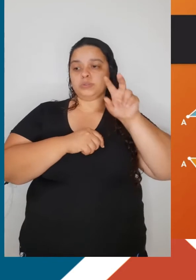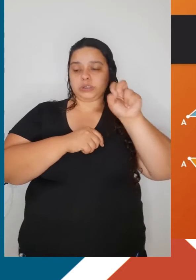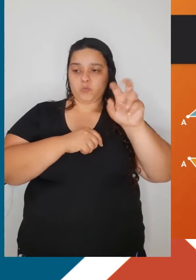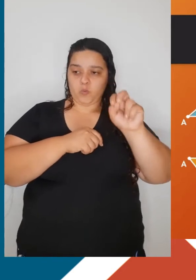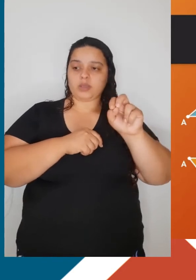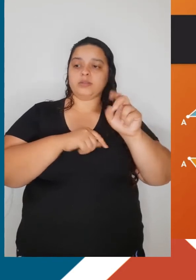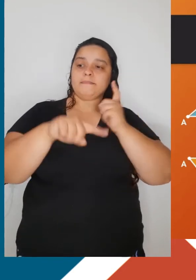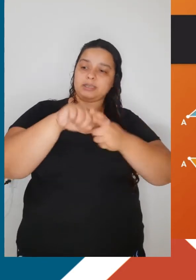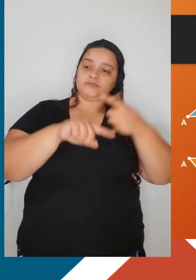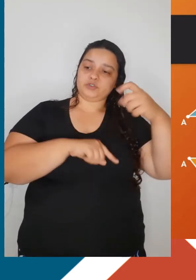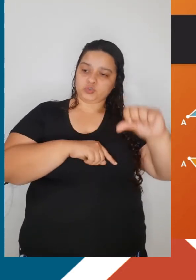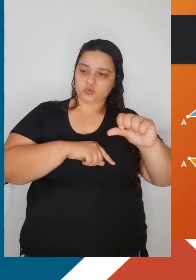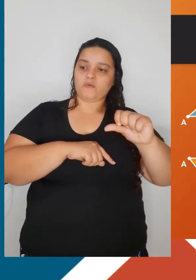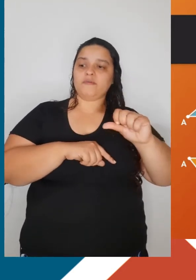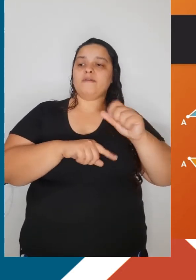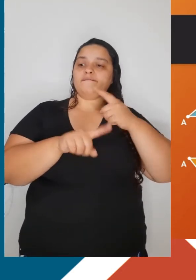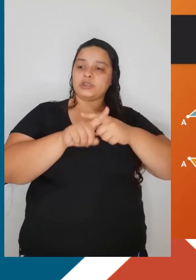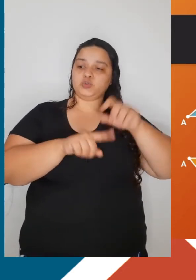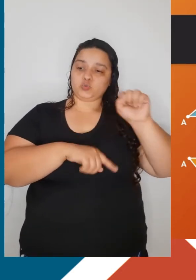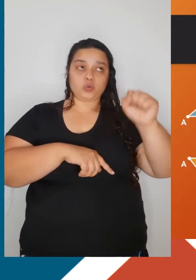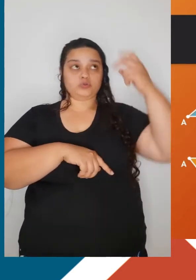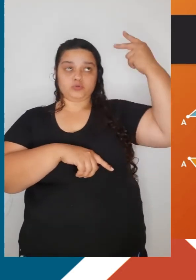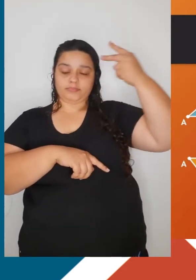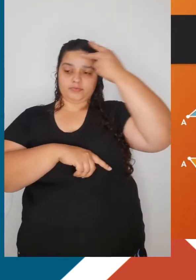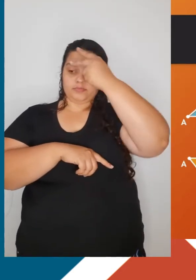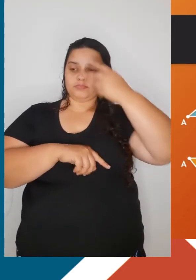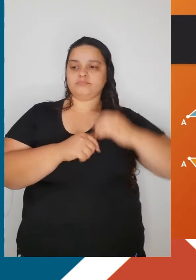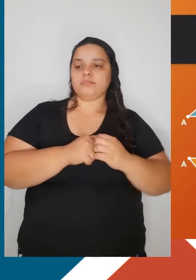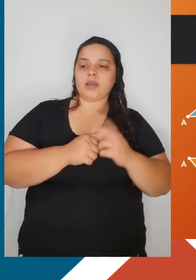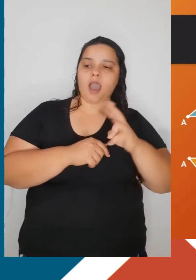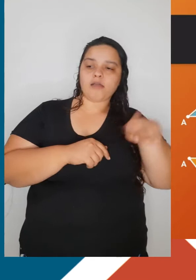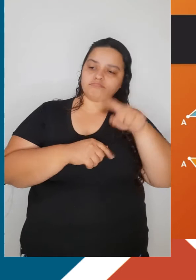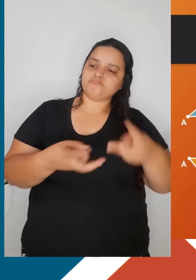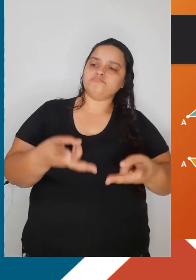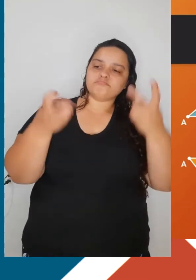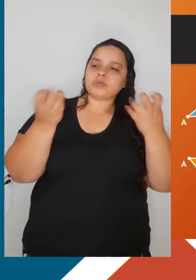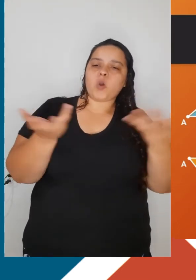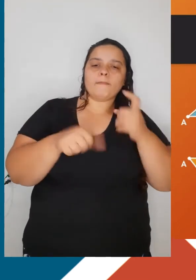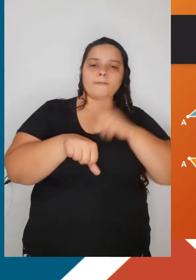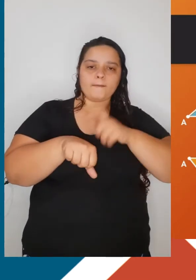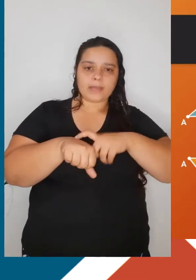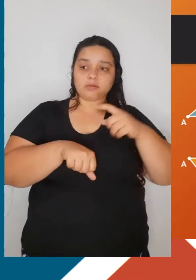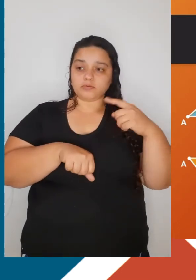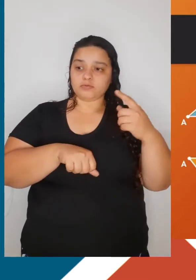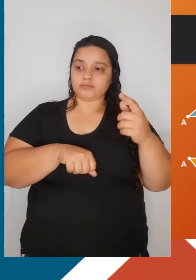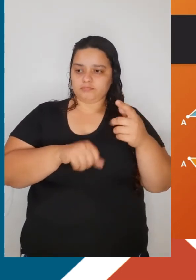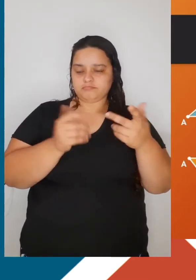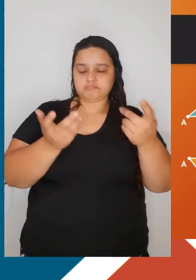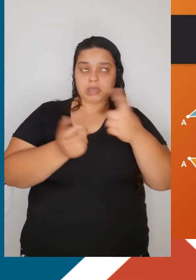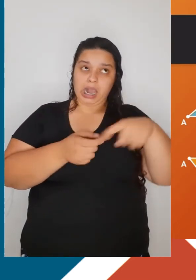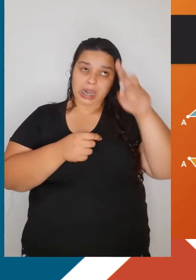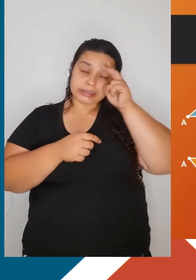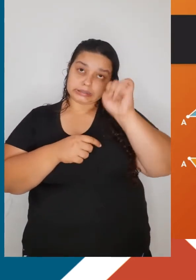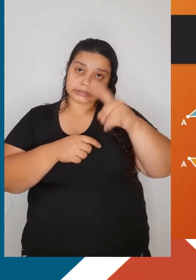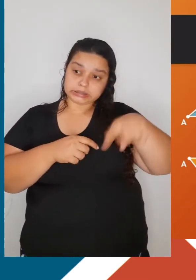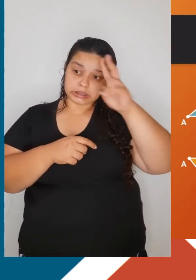a 50 mais 29 vezes 8 sobre 2. Observem que neste momento o que temos, para aqueles e aquelas